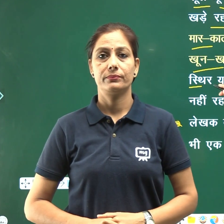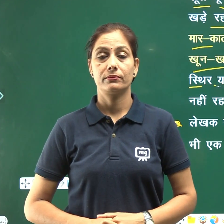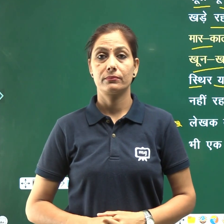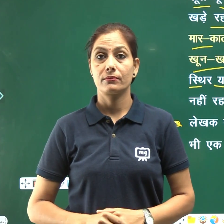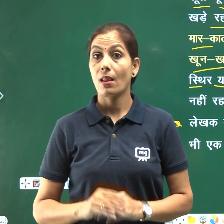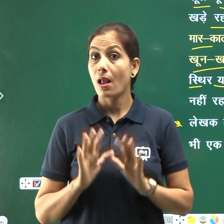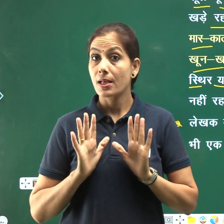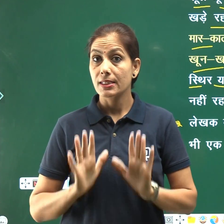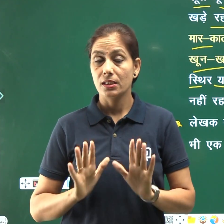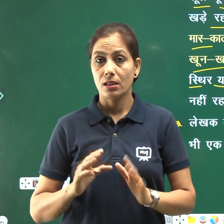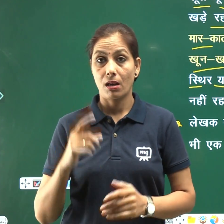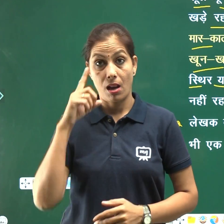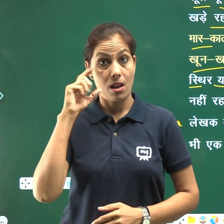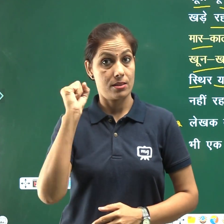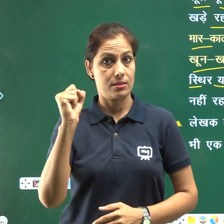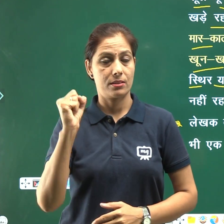स्थिर यानी अतल दृढ़